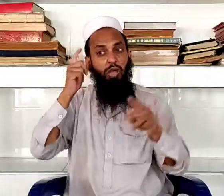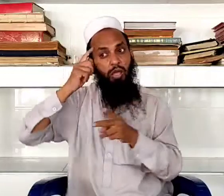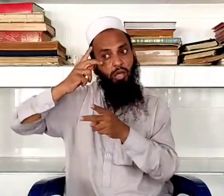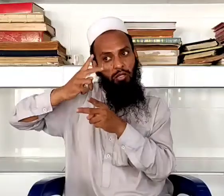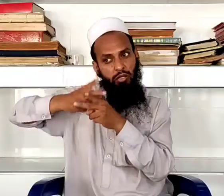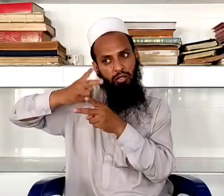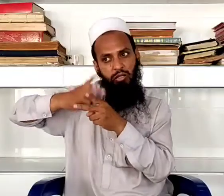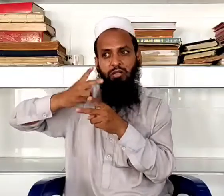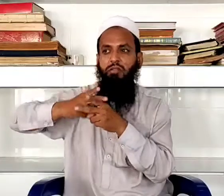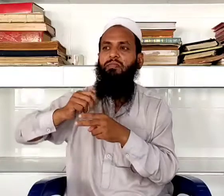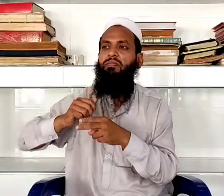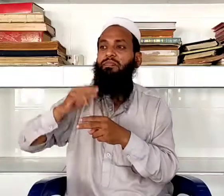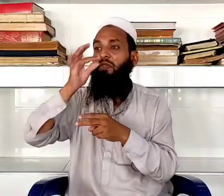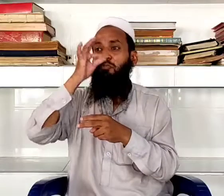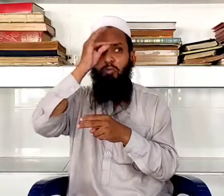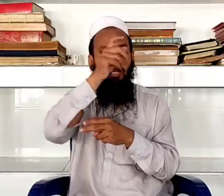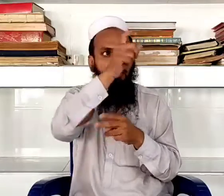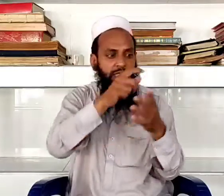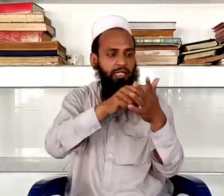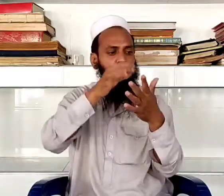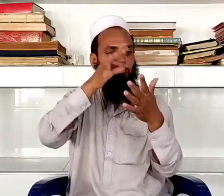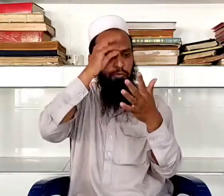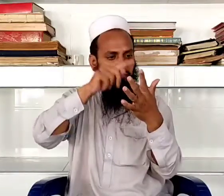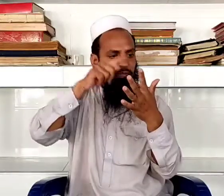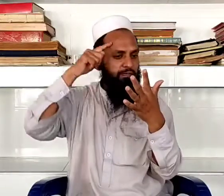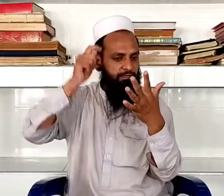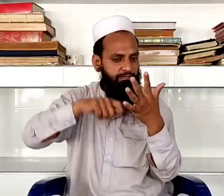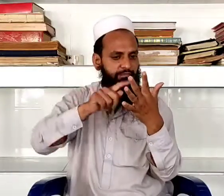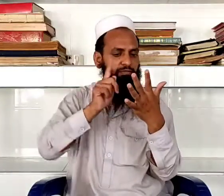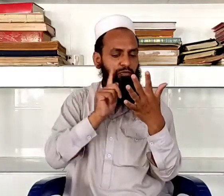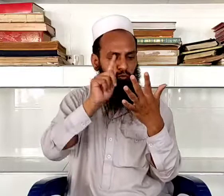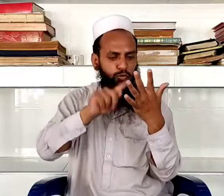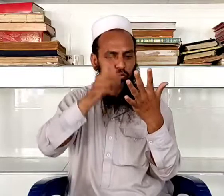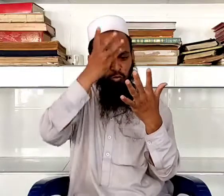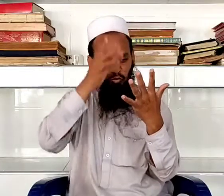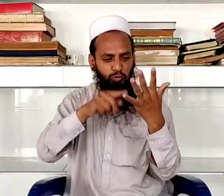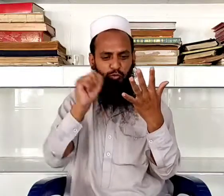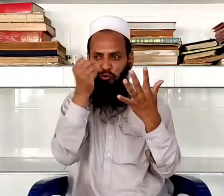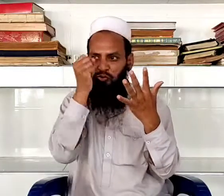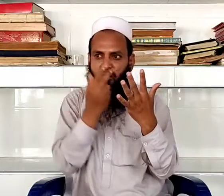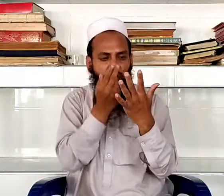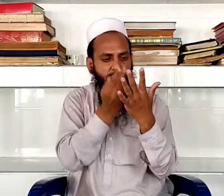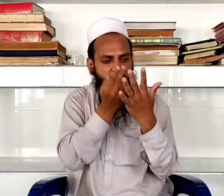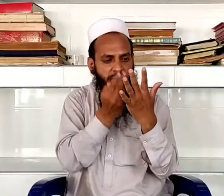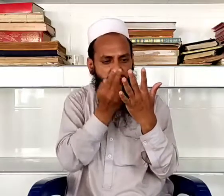گھڑیاں ہوئی نے, اور انہوں نے گھڑ کے جناب پتا نہیں کتنے سے کتنے پہنچائی جاندے نے. اور جناب وہ